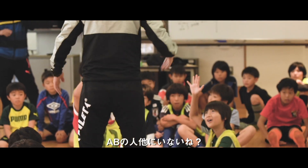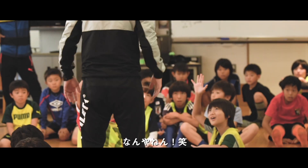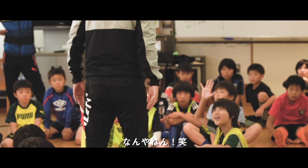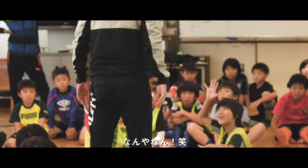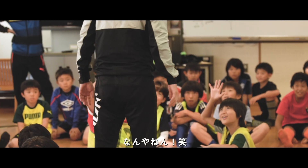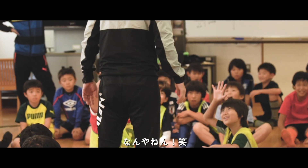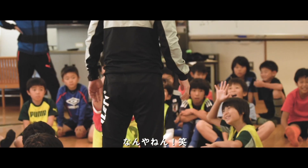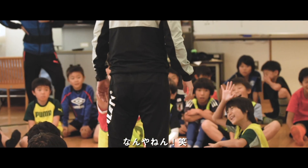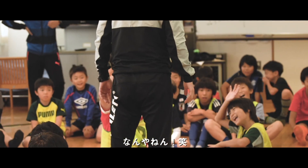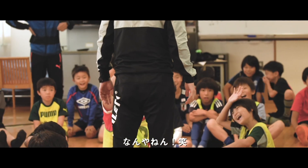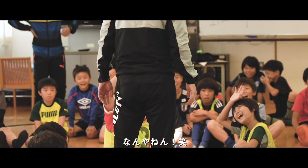よね。